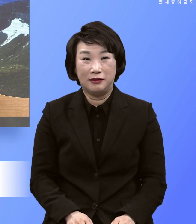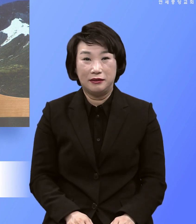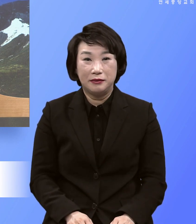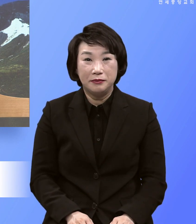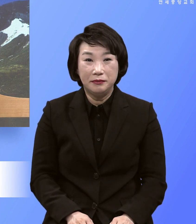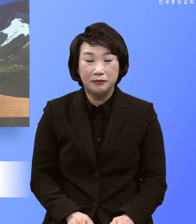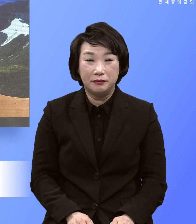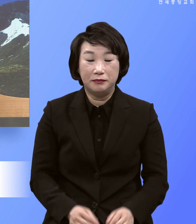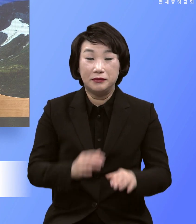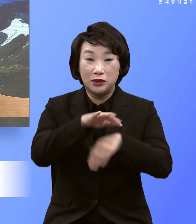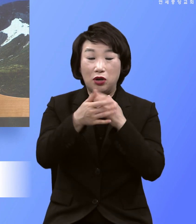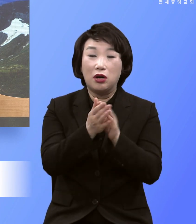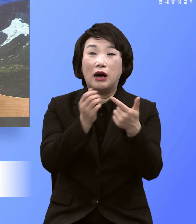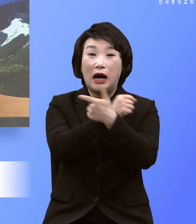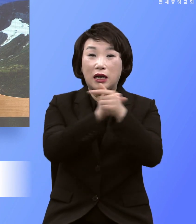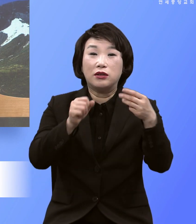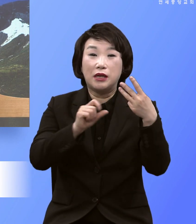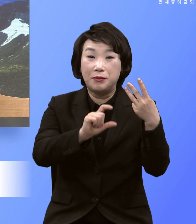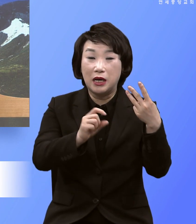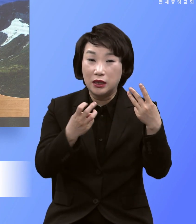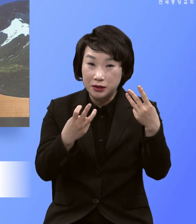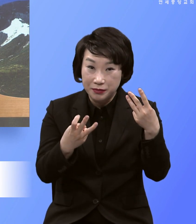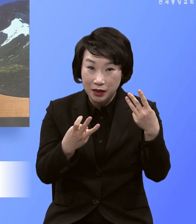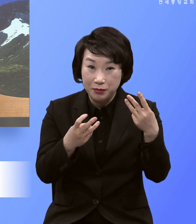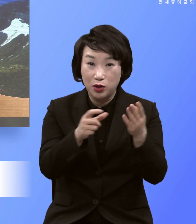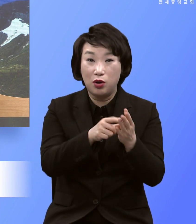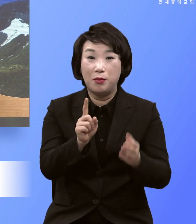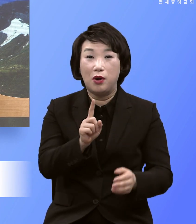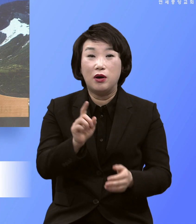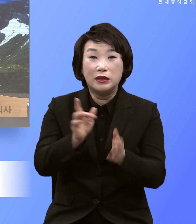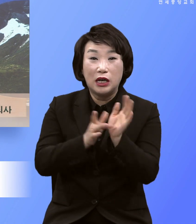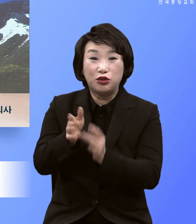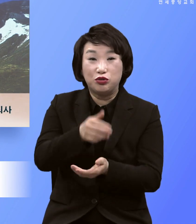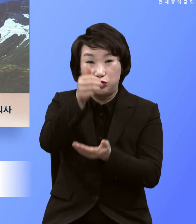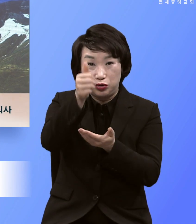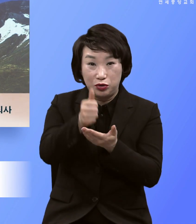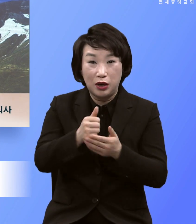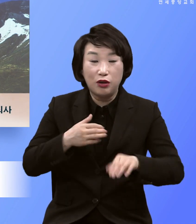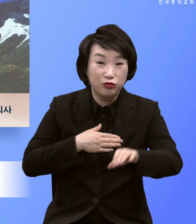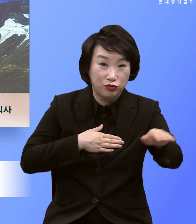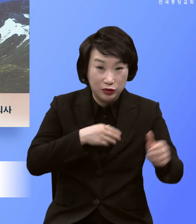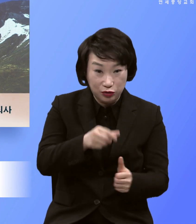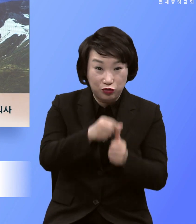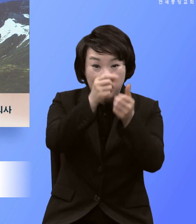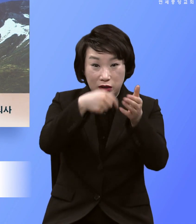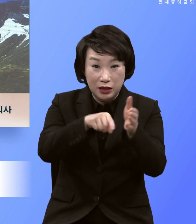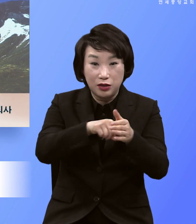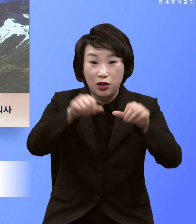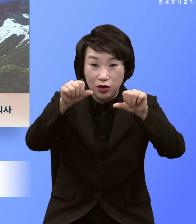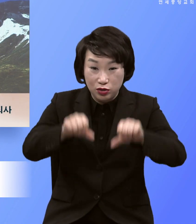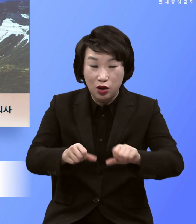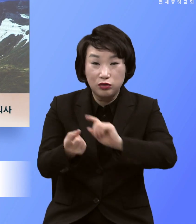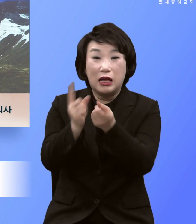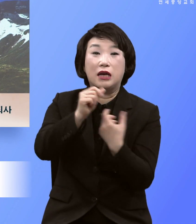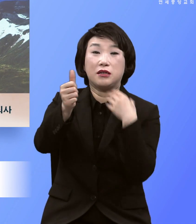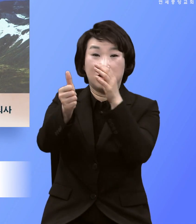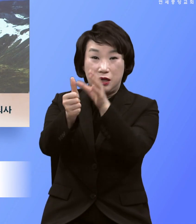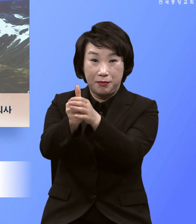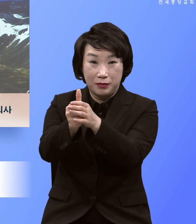예, 갈라디아서 3장 13절에 그리스도께서 우리를 위해서 저주를